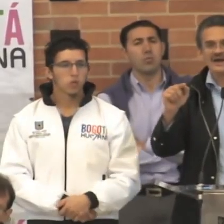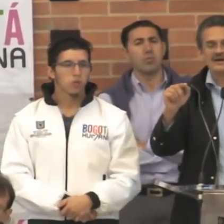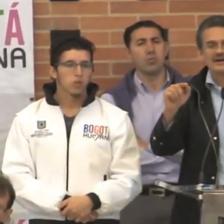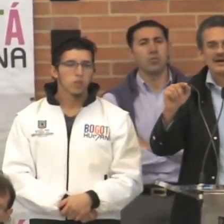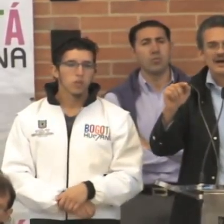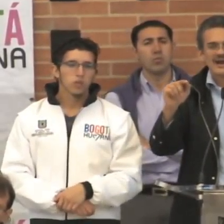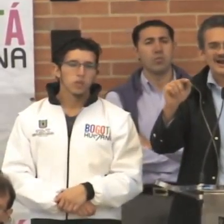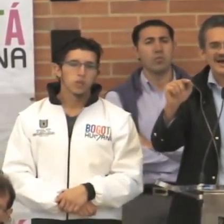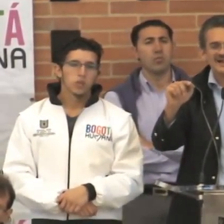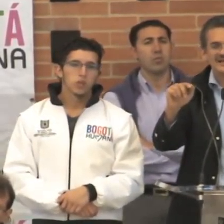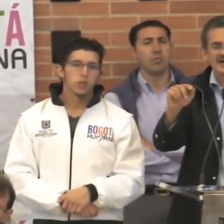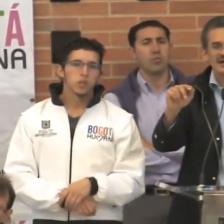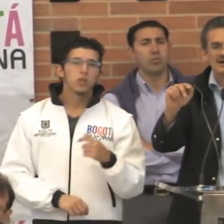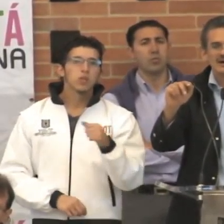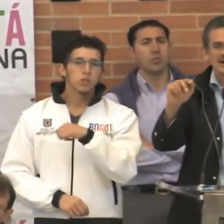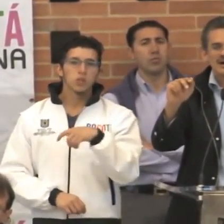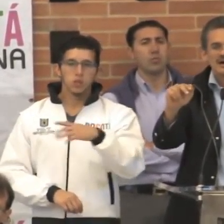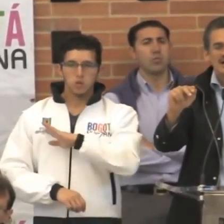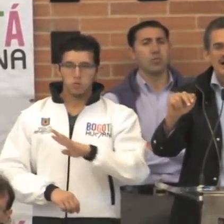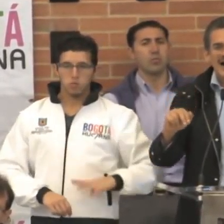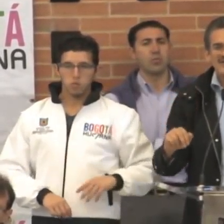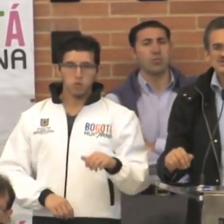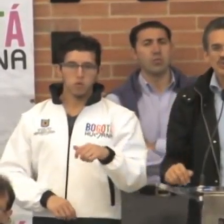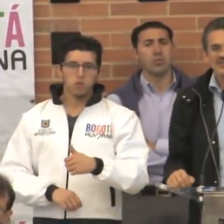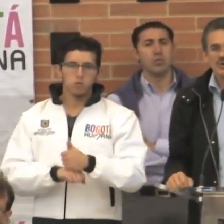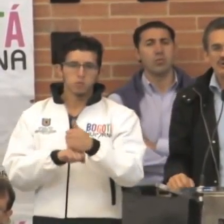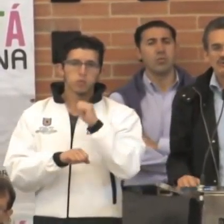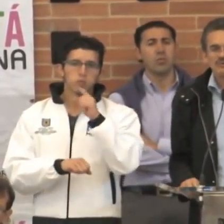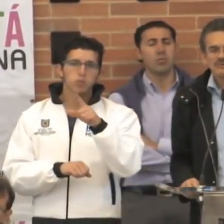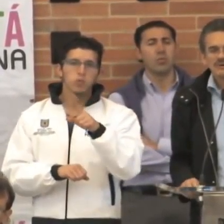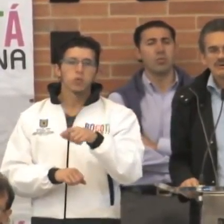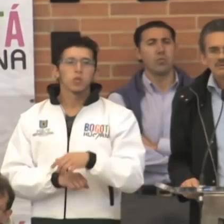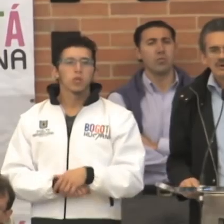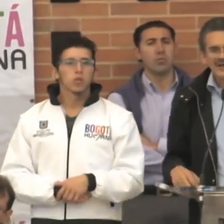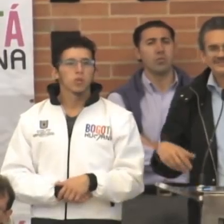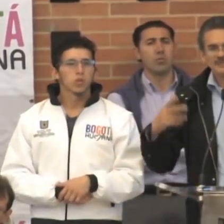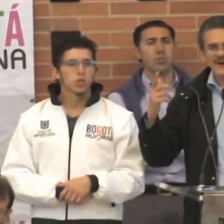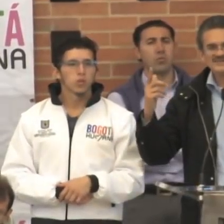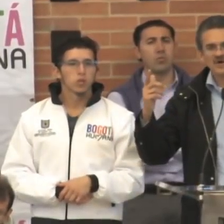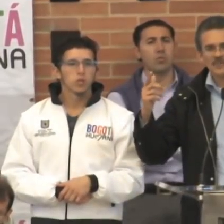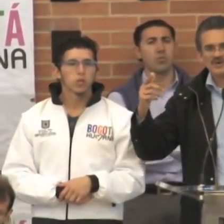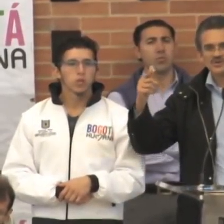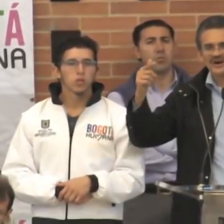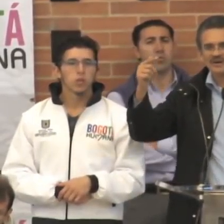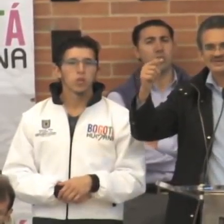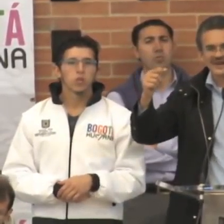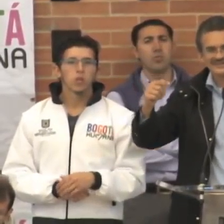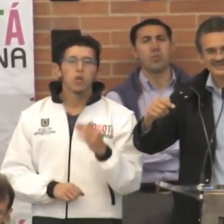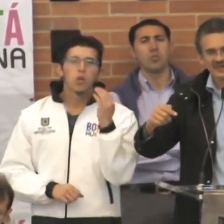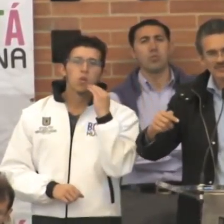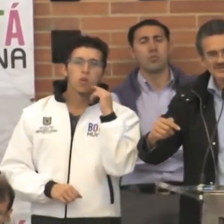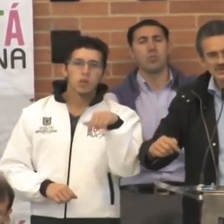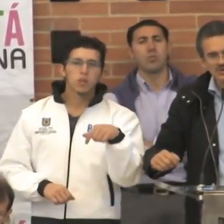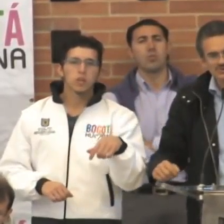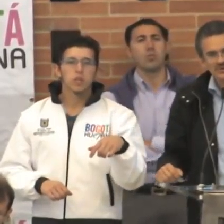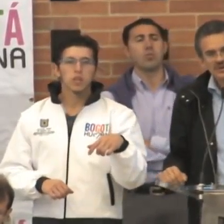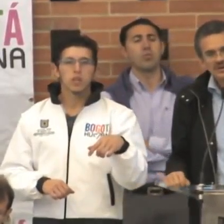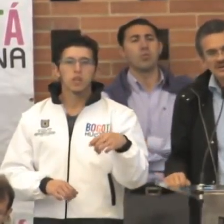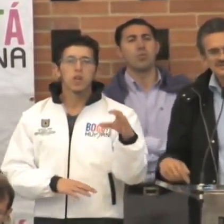Es lo que el alcalde ha dicho cuando ante el país se comprometió a que nuestra tasa de